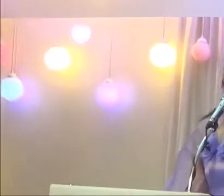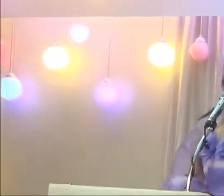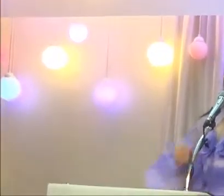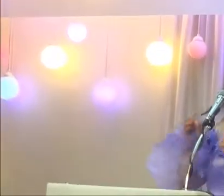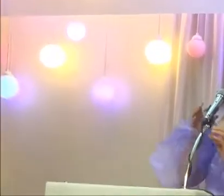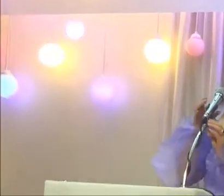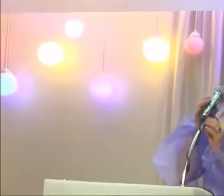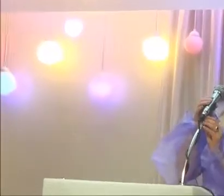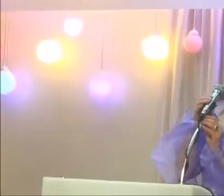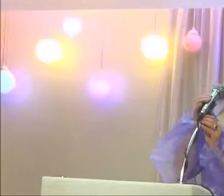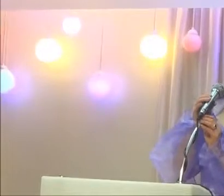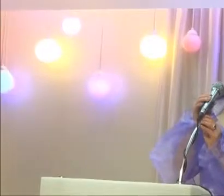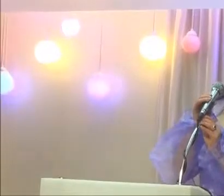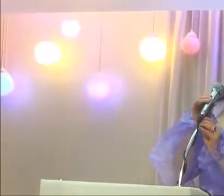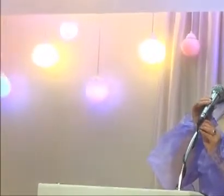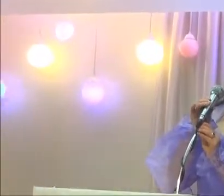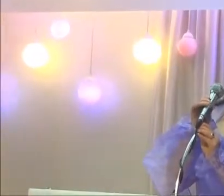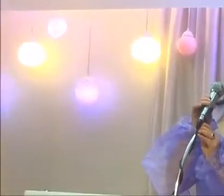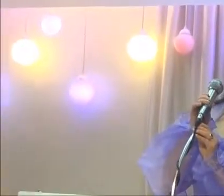원정이